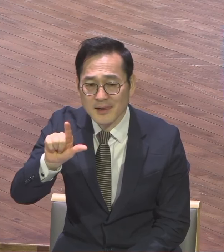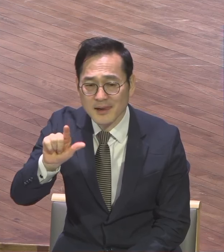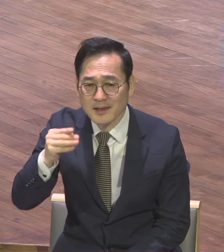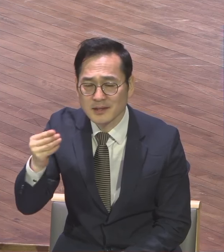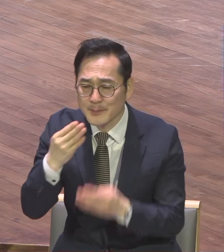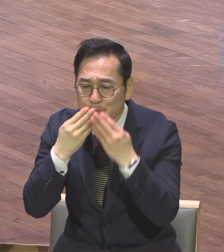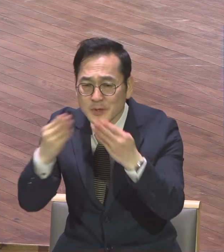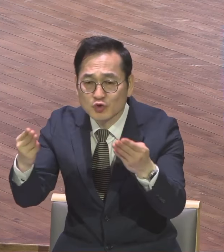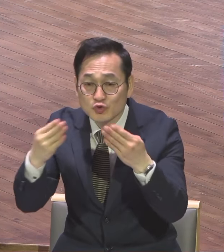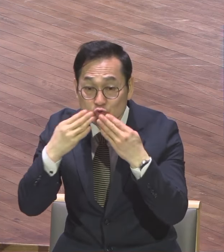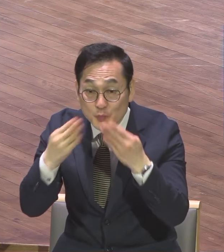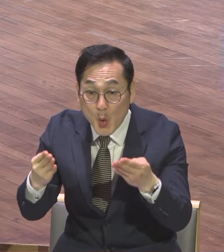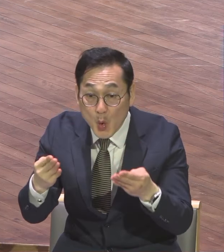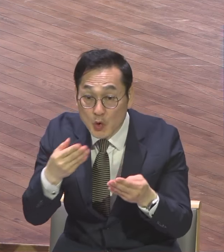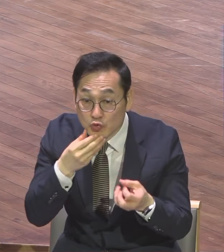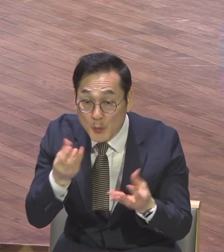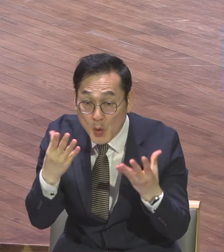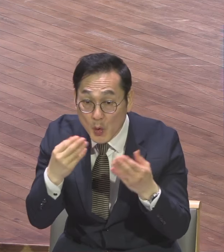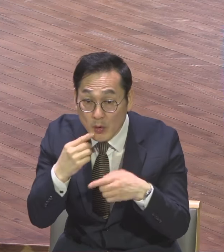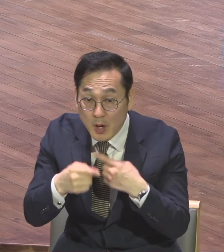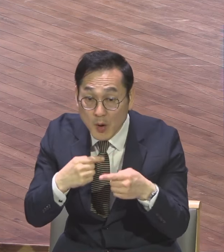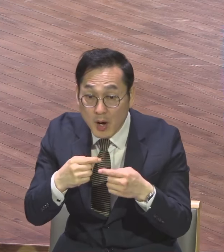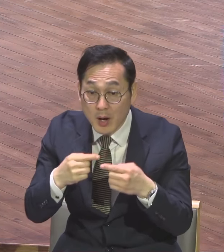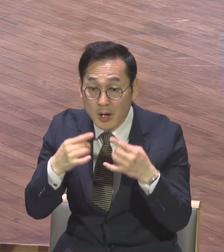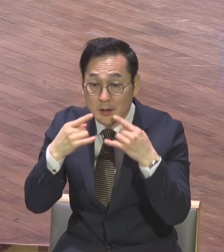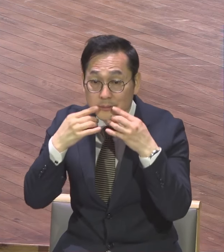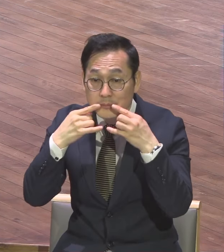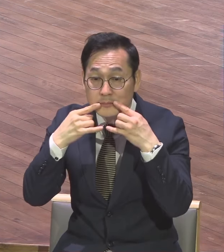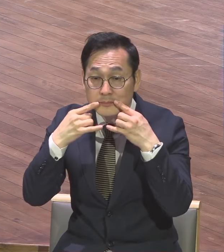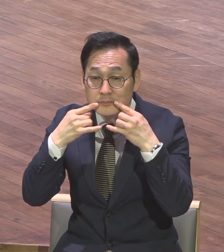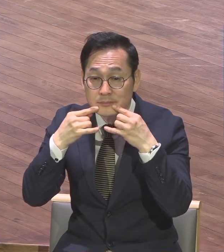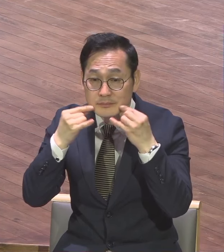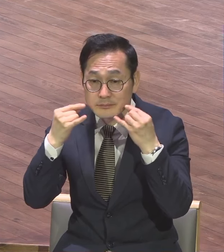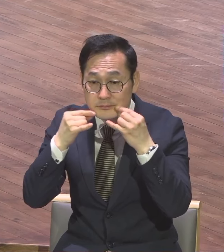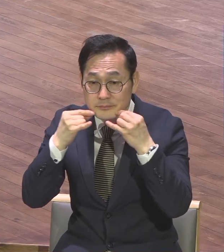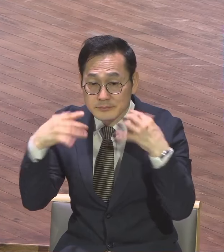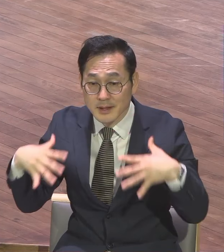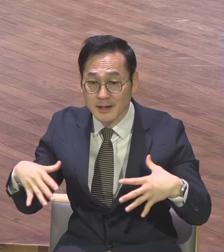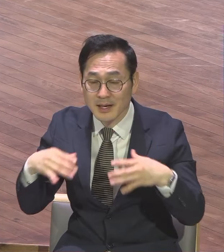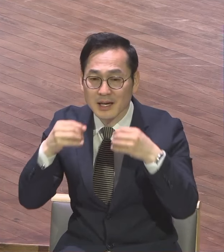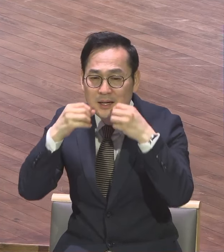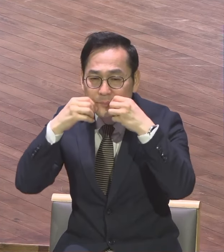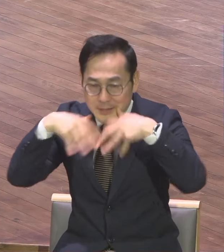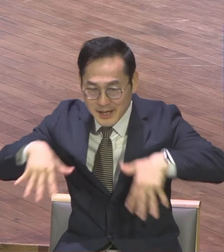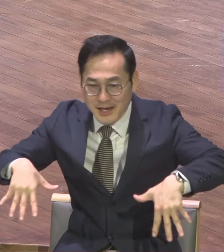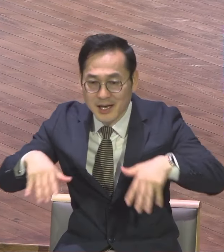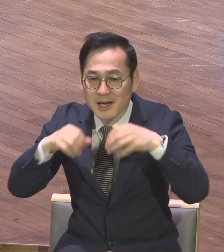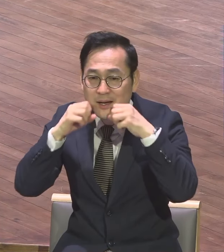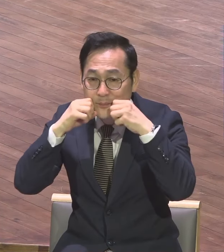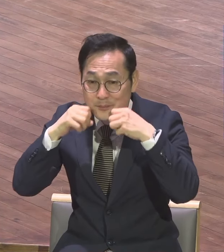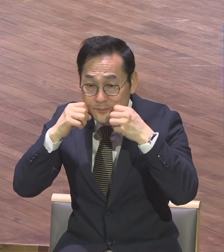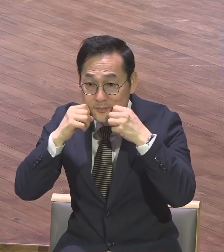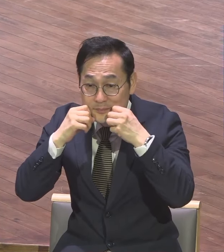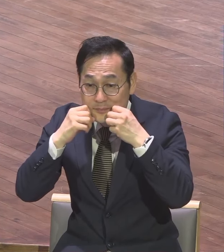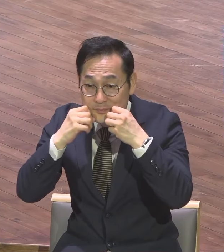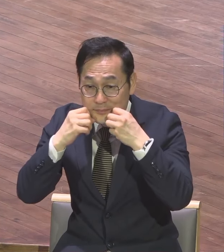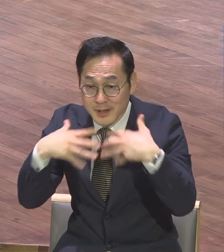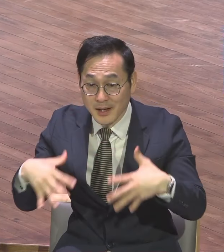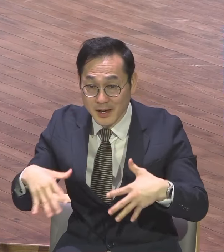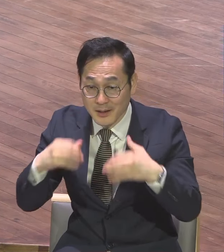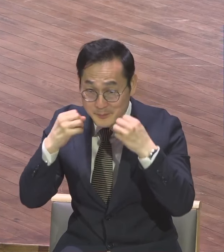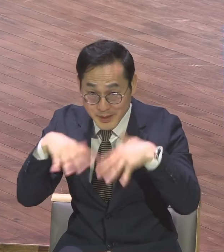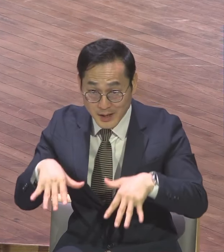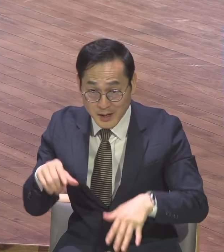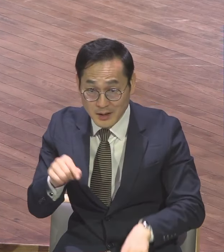말은 기독교에만 사용하는 단어다 이래 나와 있어요. 다른 종교는 없어요. 다른 종교는 blessing이란 단어가 없어요.